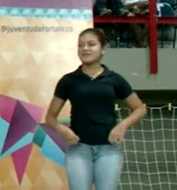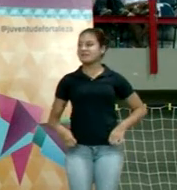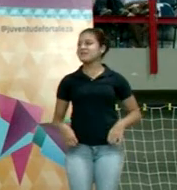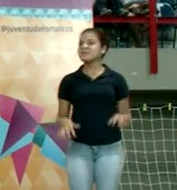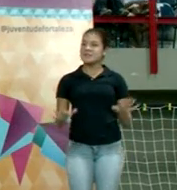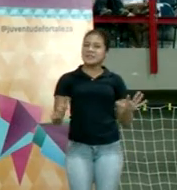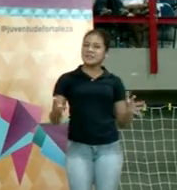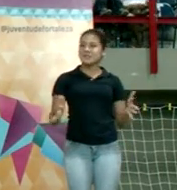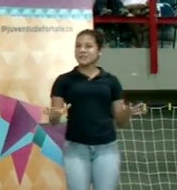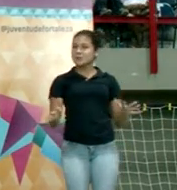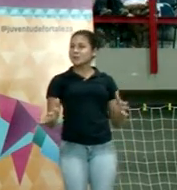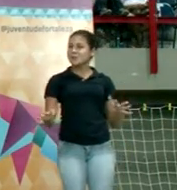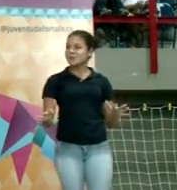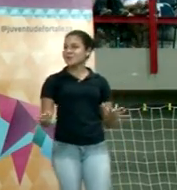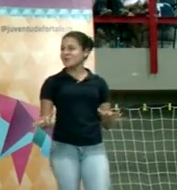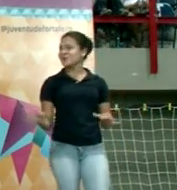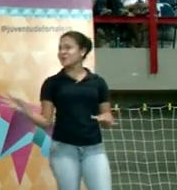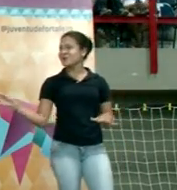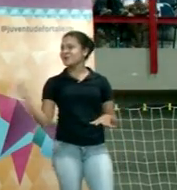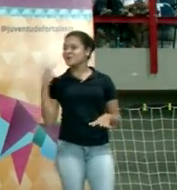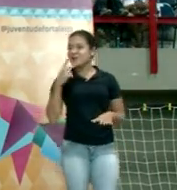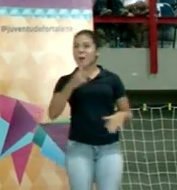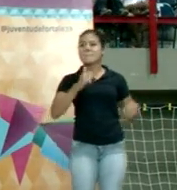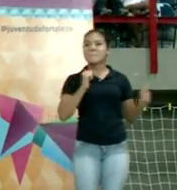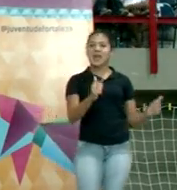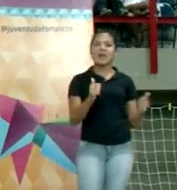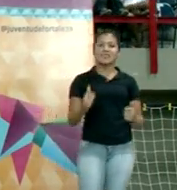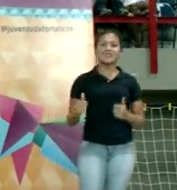Mais ou menos, né? Foi massa.